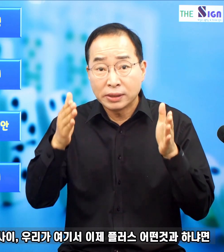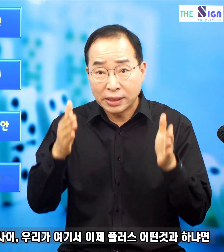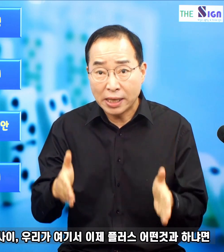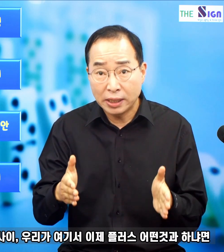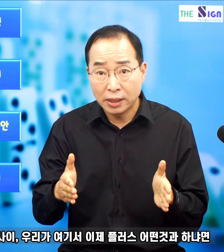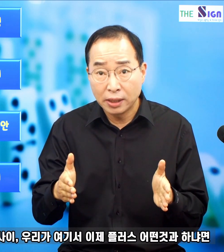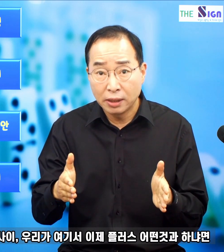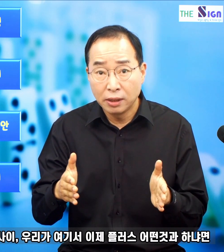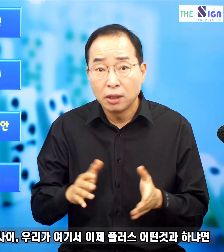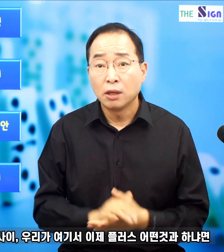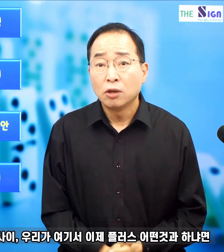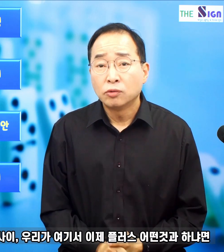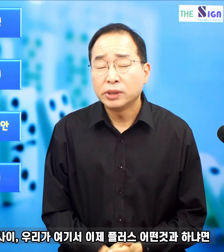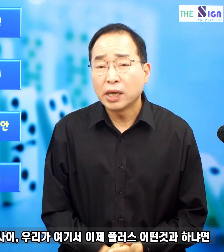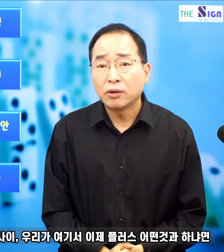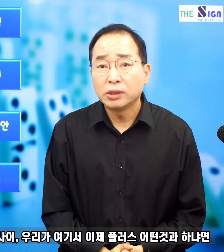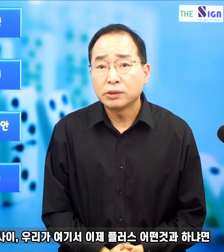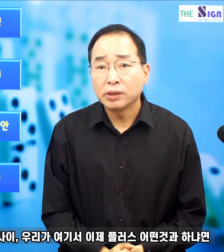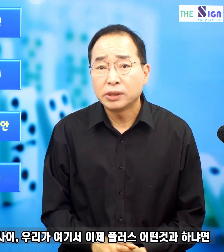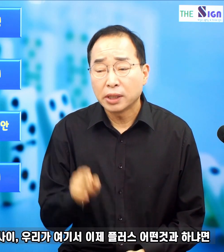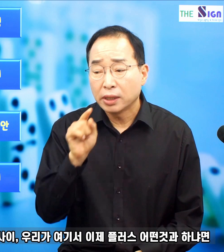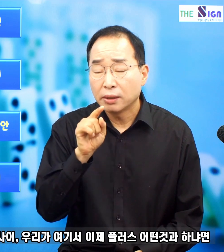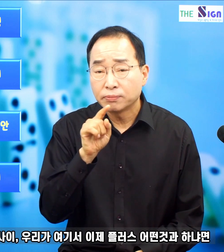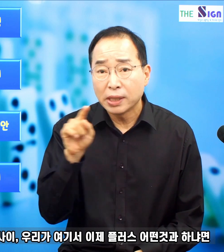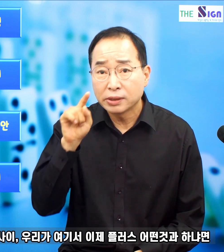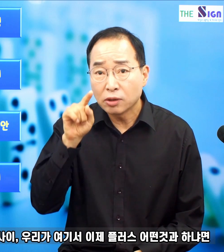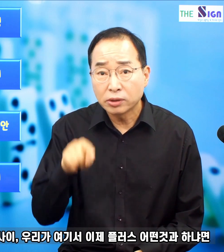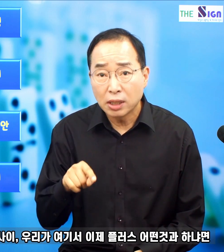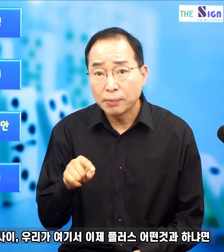사이. 우리가 여기서 이제 플러스 어떻게 하면